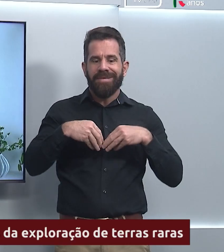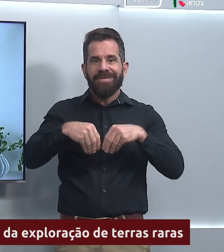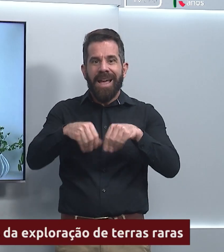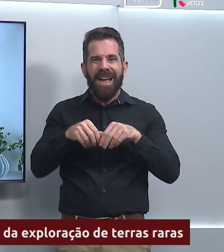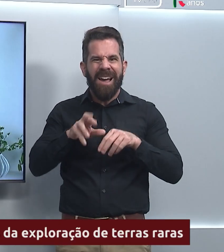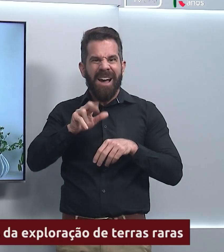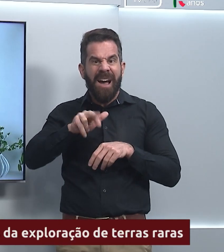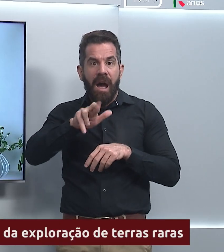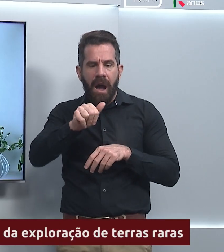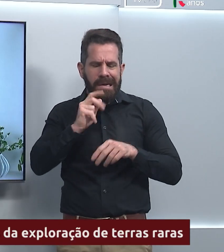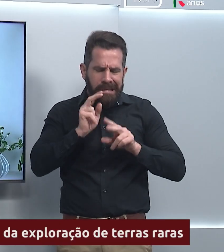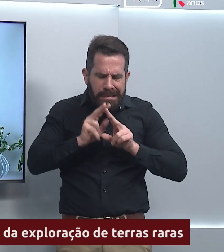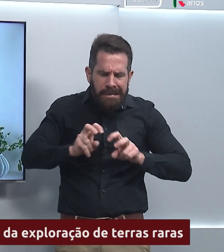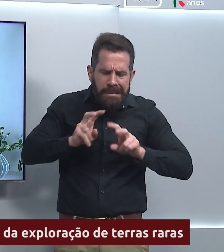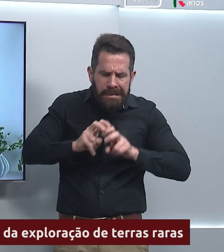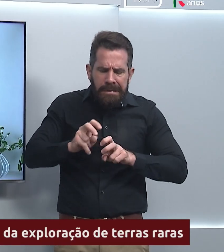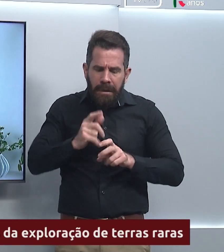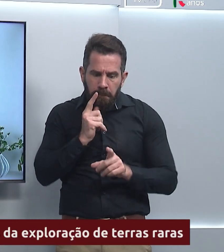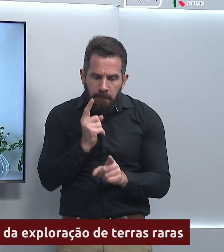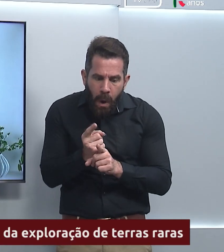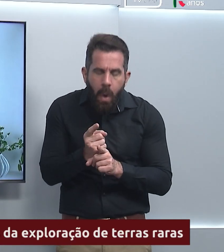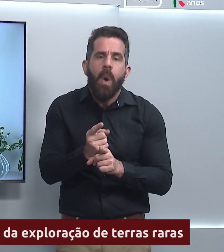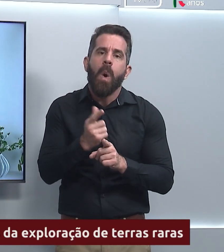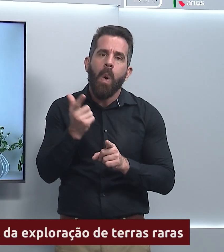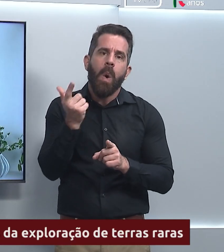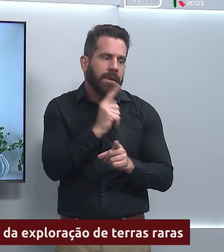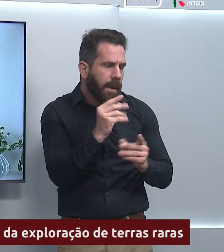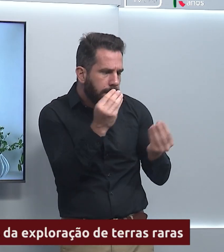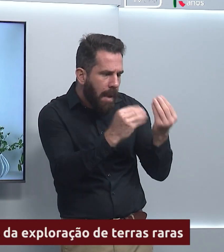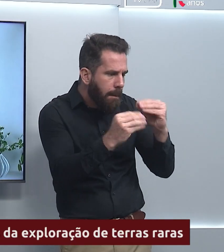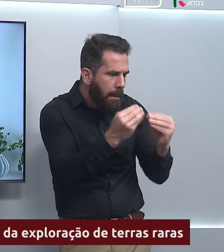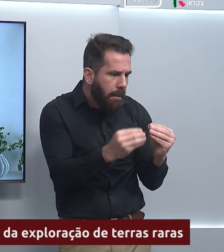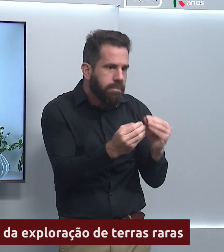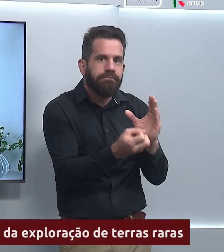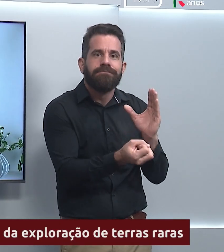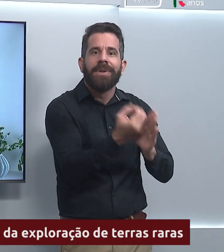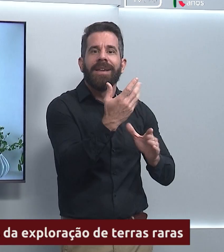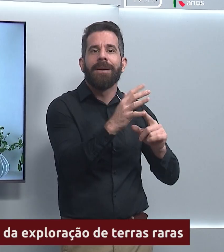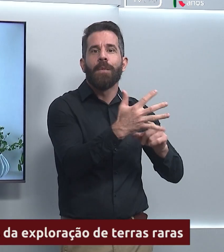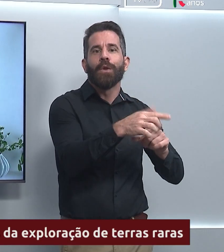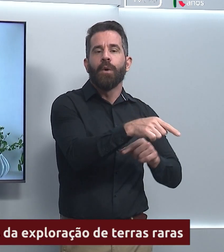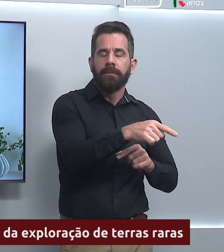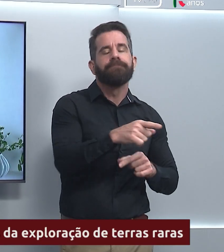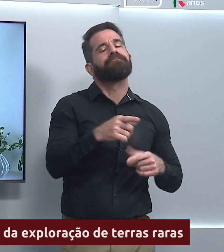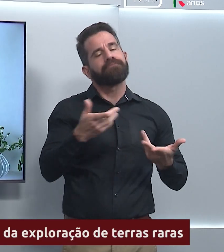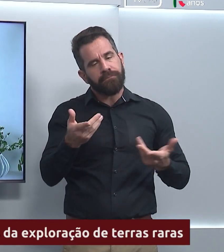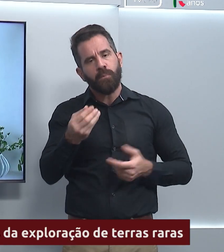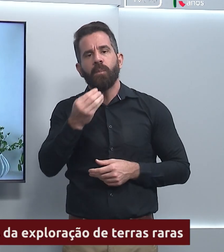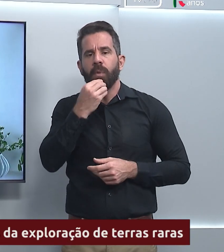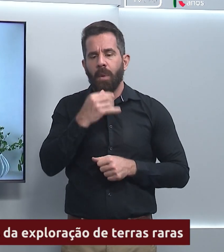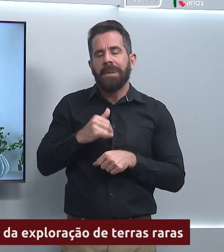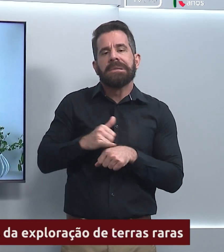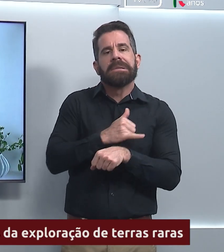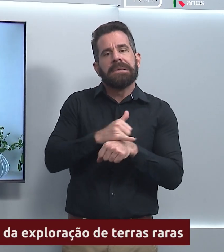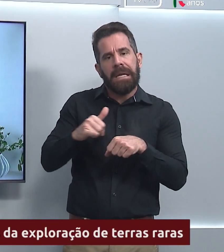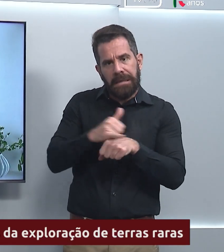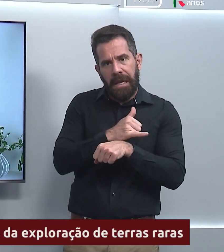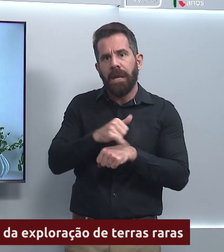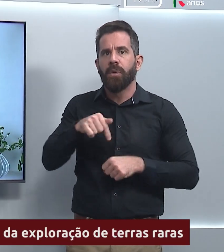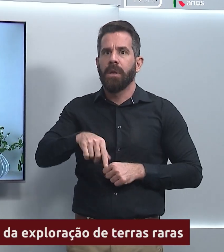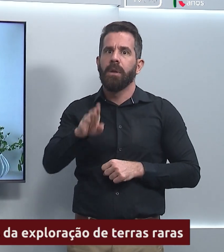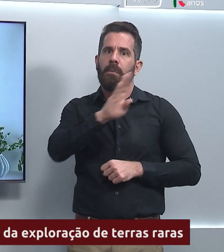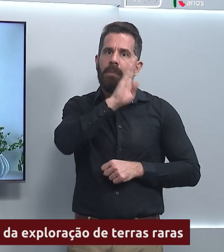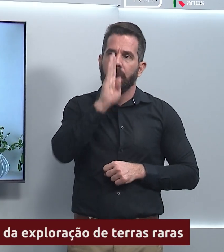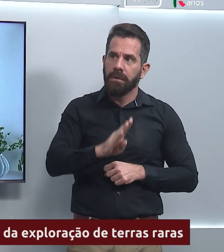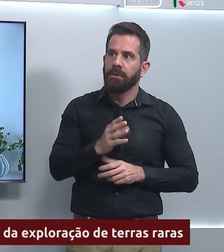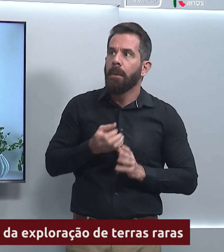seus motores e continuar com a excelência de fabricação de motores. Então, sim, é estratégico e crítico para o país